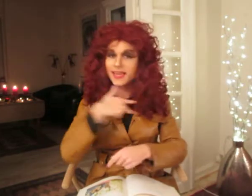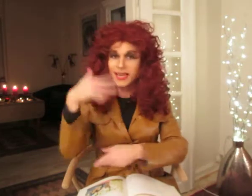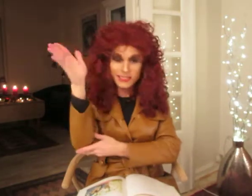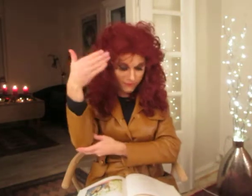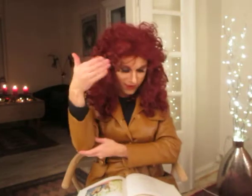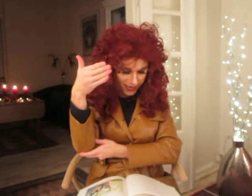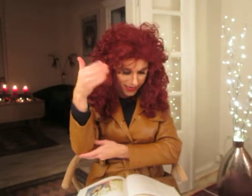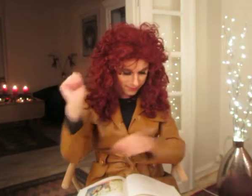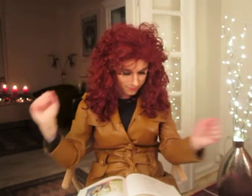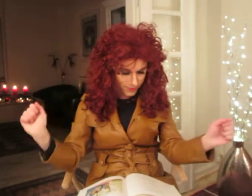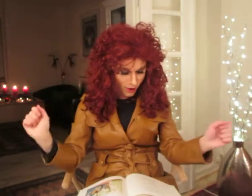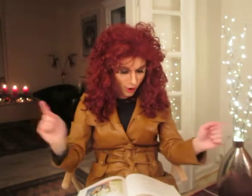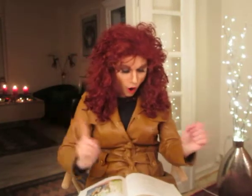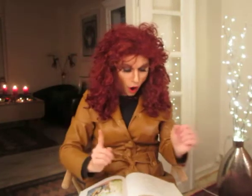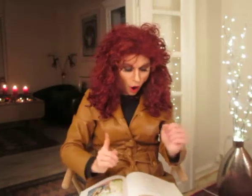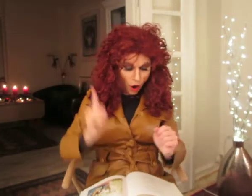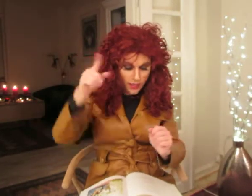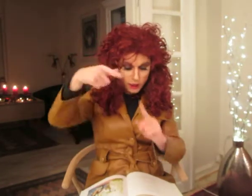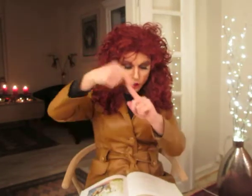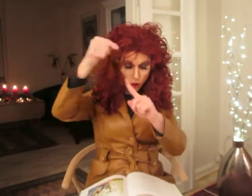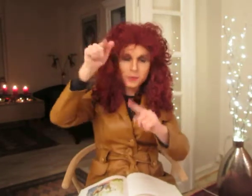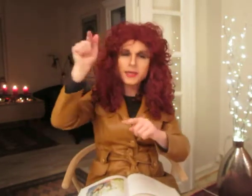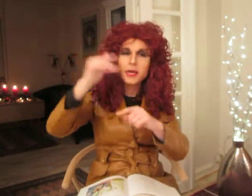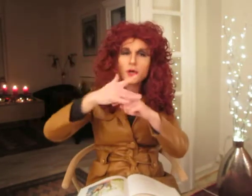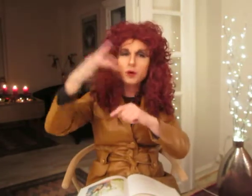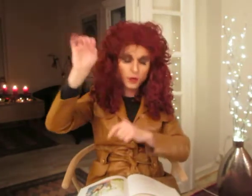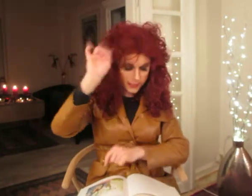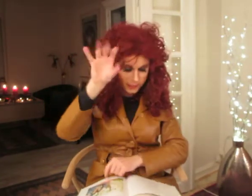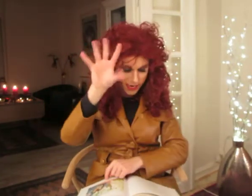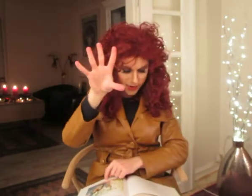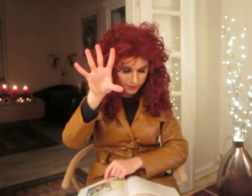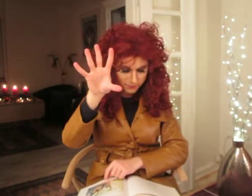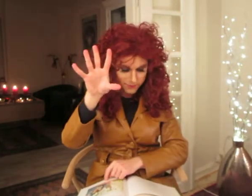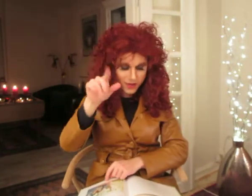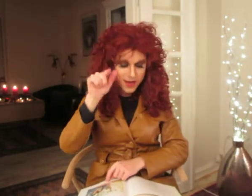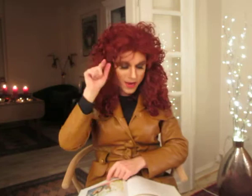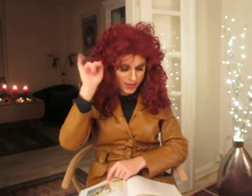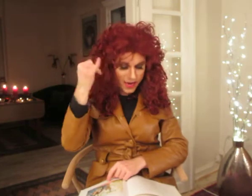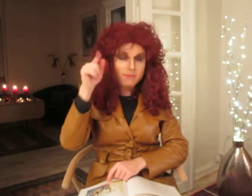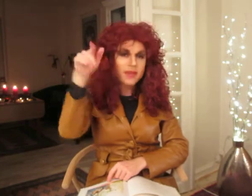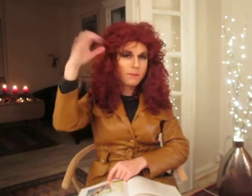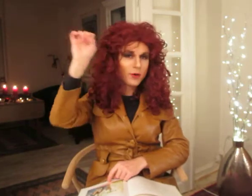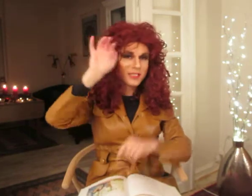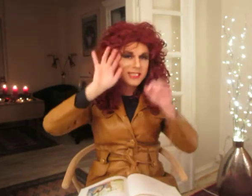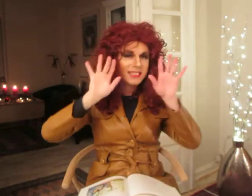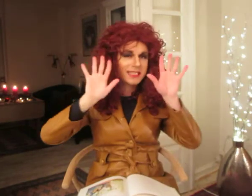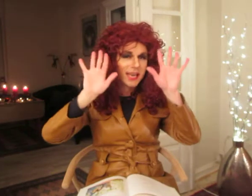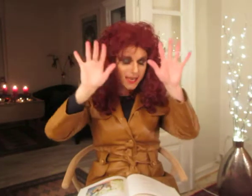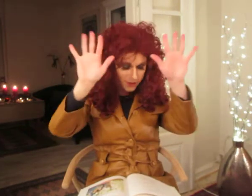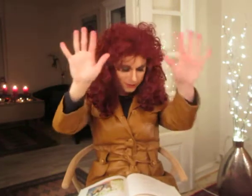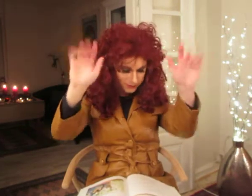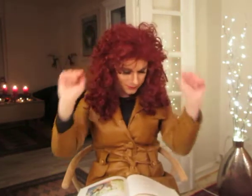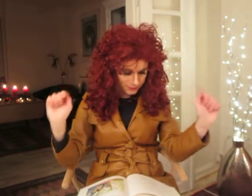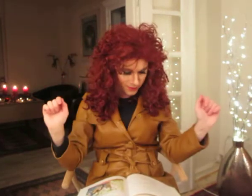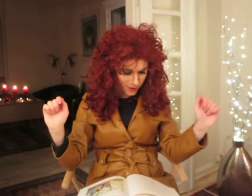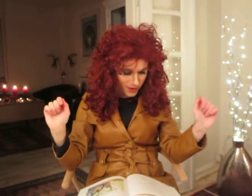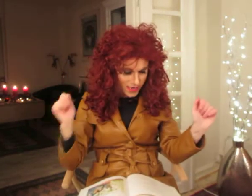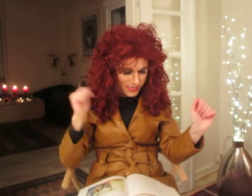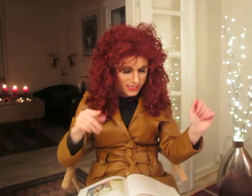dankeblag! Høj i toppen! Den gyne tjerne! Ja den må skinde! Den